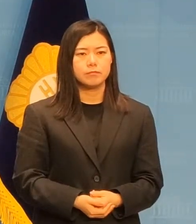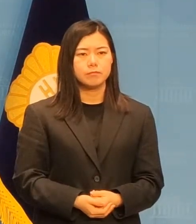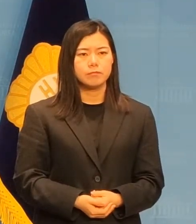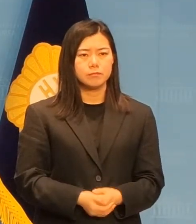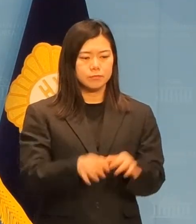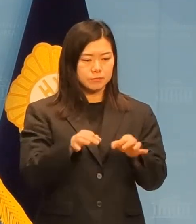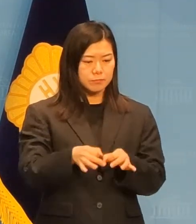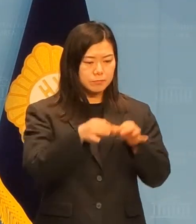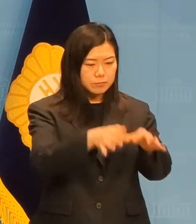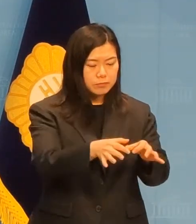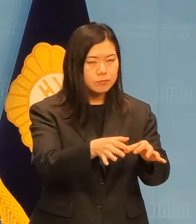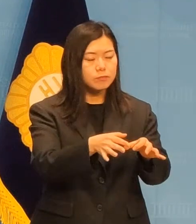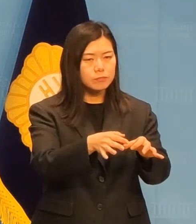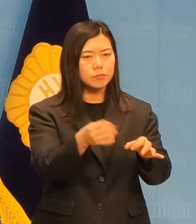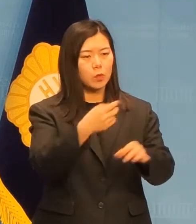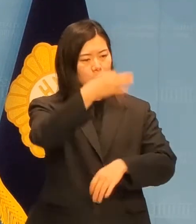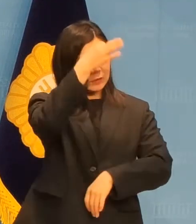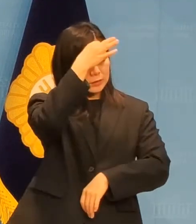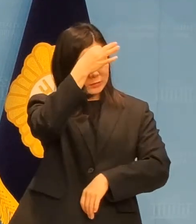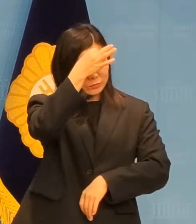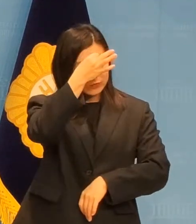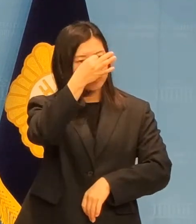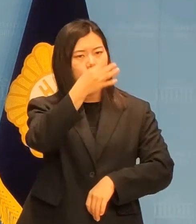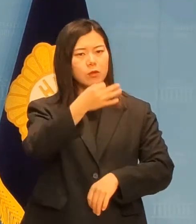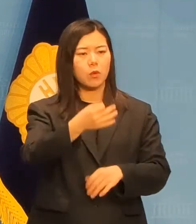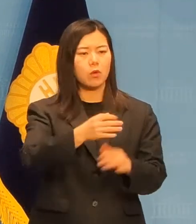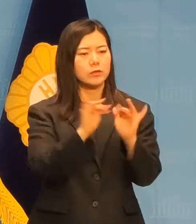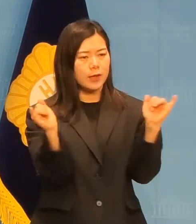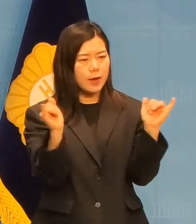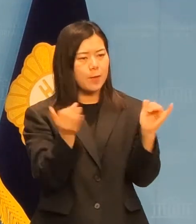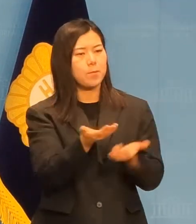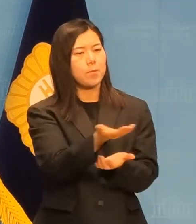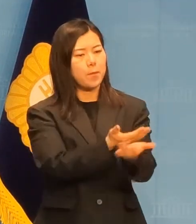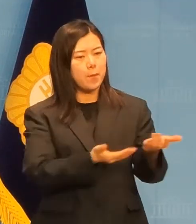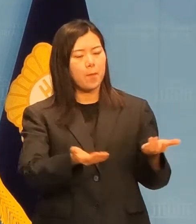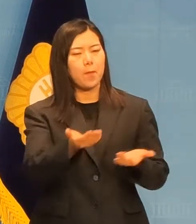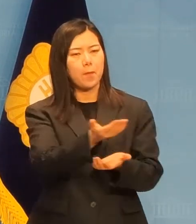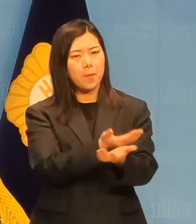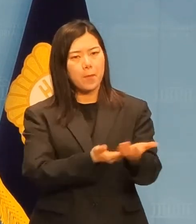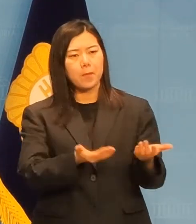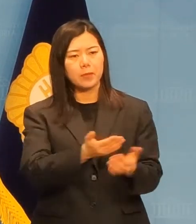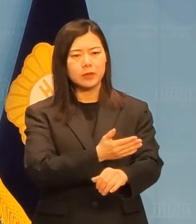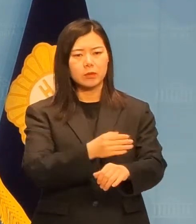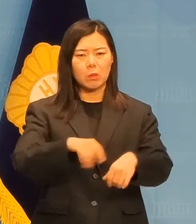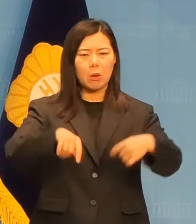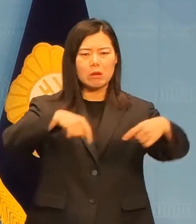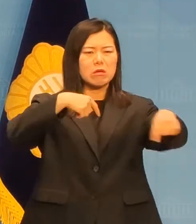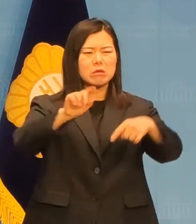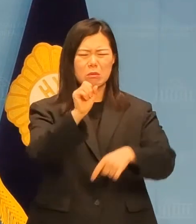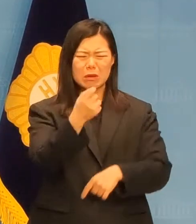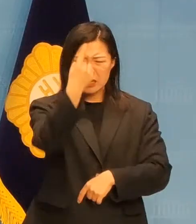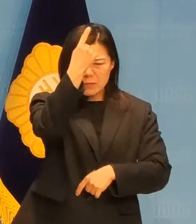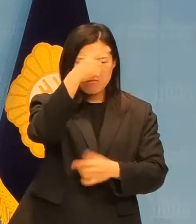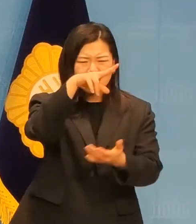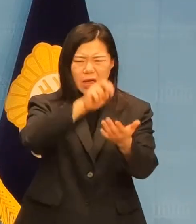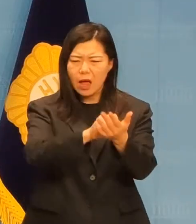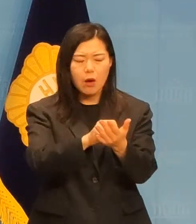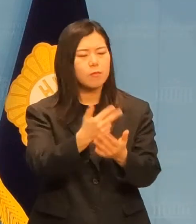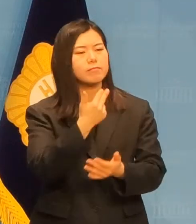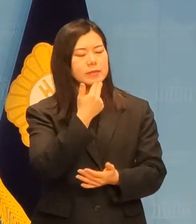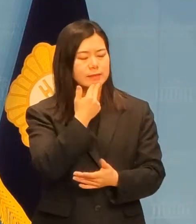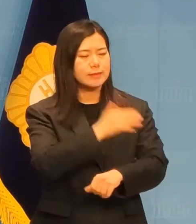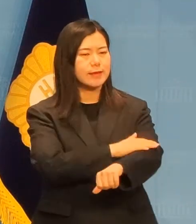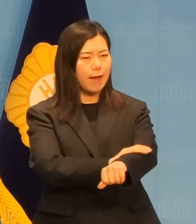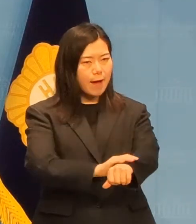투자 공급망, 기술 협력, 인적 교류가 그때그때의 정치 상황에 흔들리지 않고 작동할